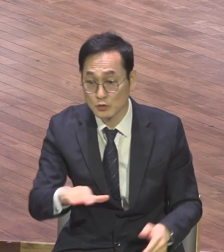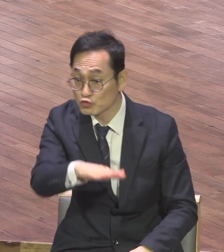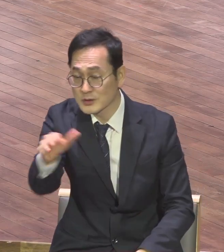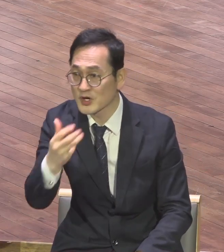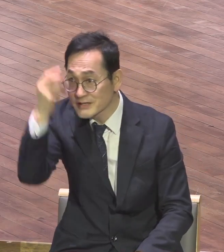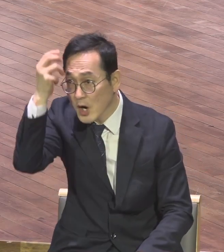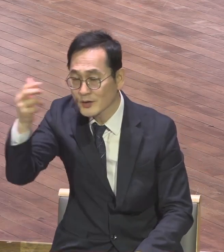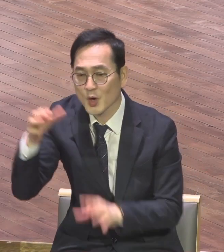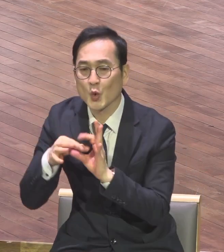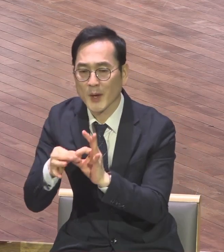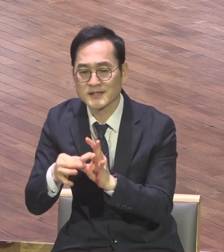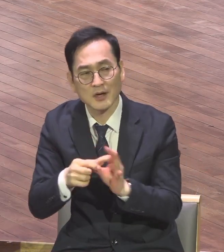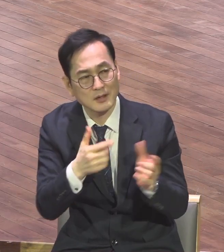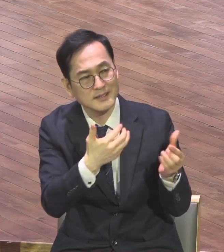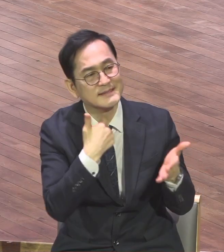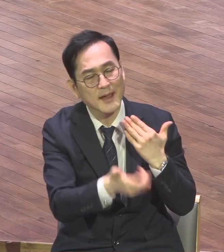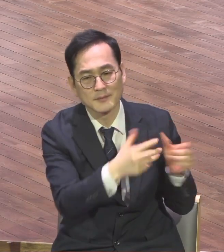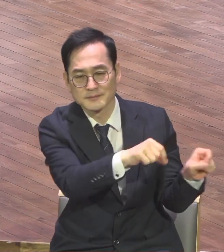체험되어져야 한다.